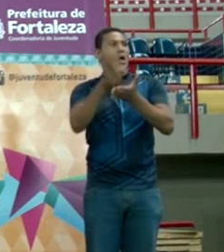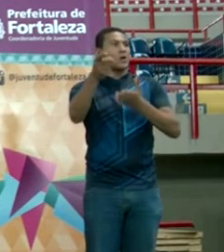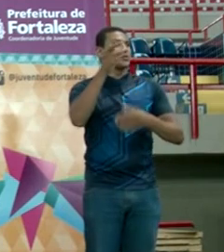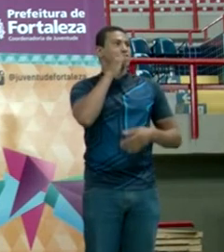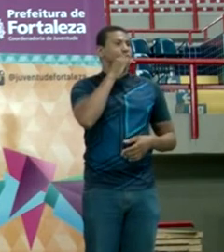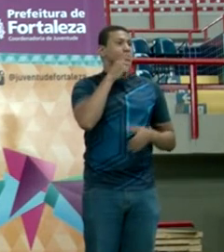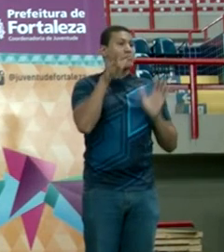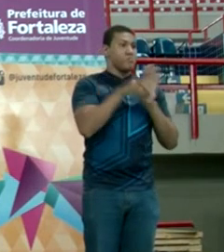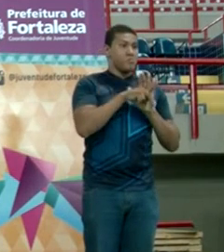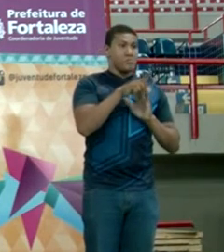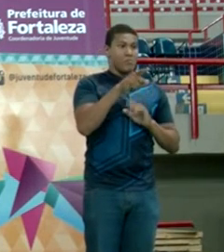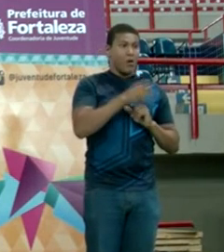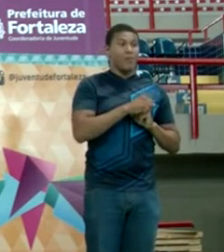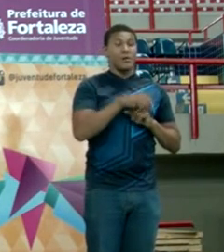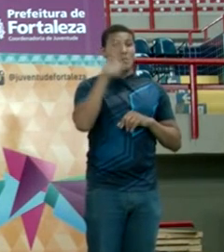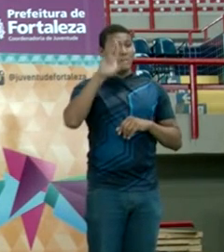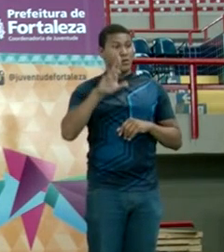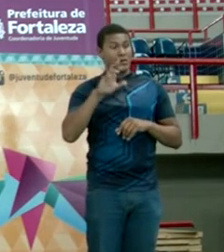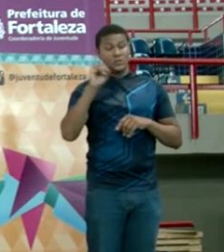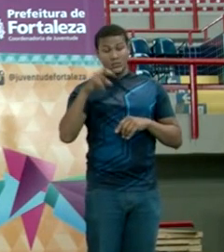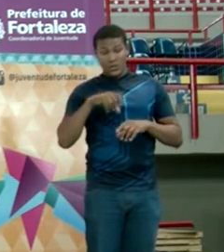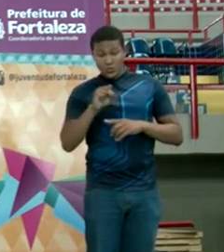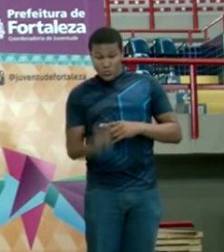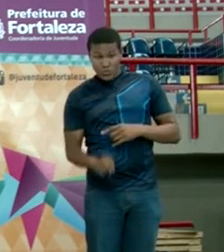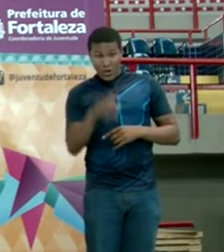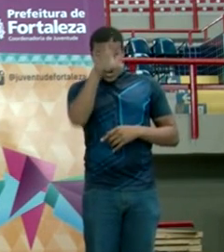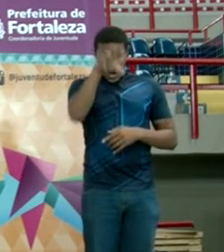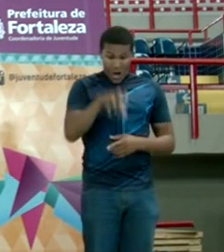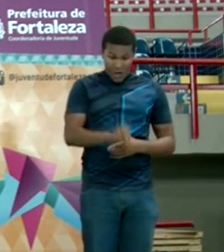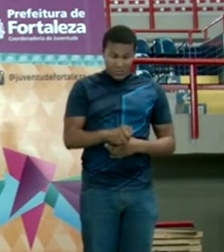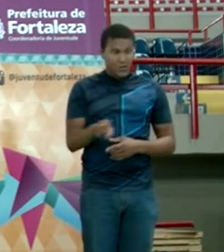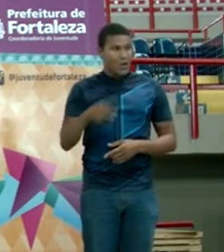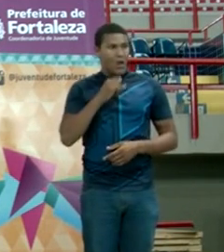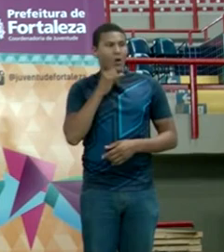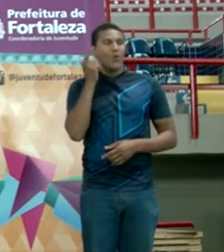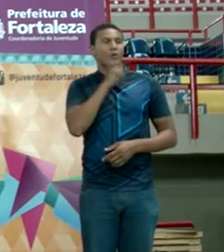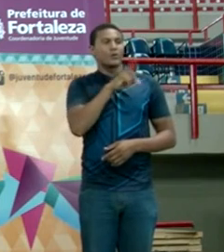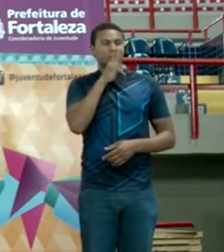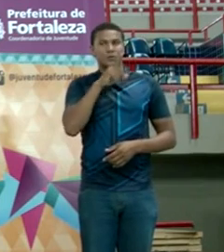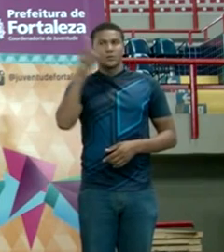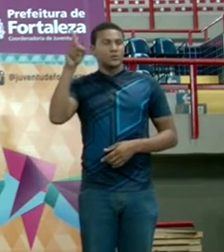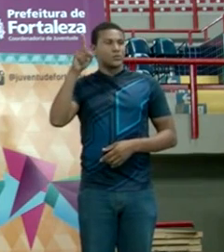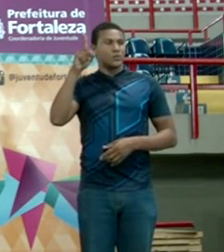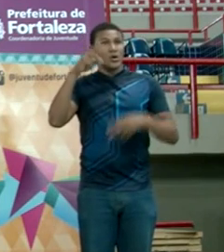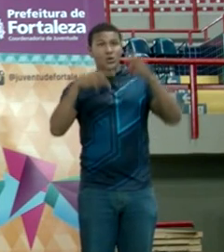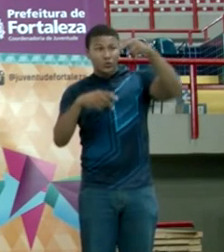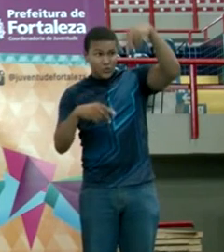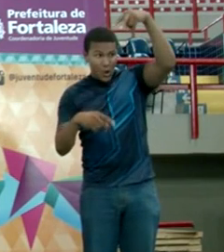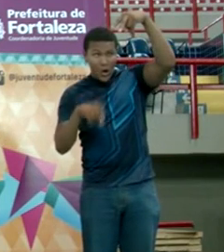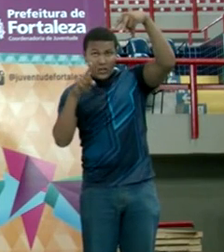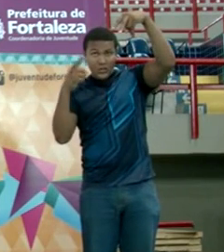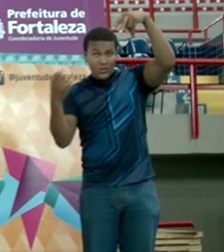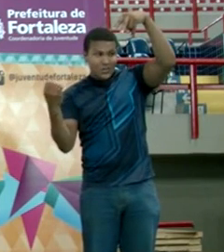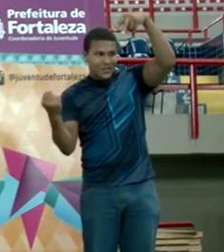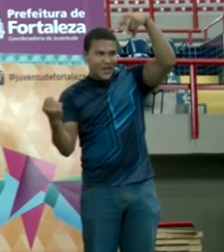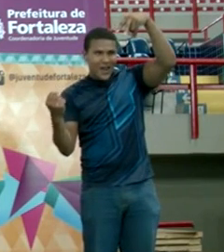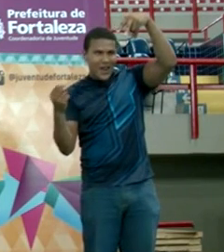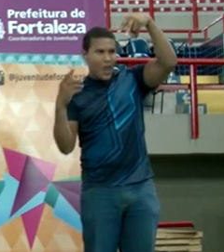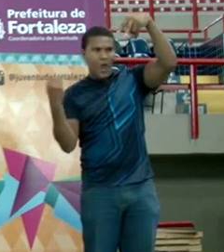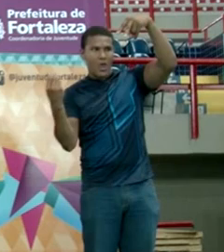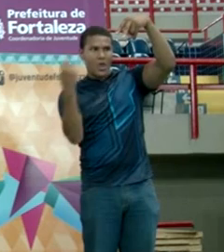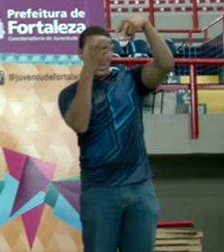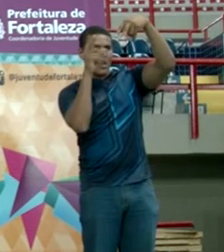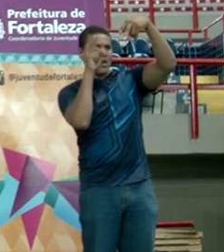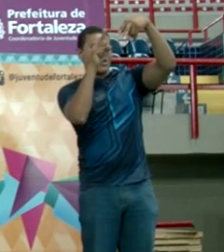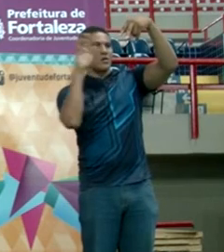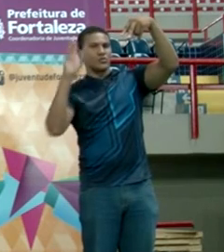região sul recebeu ajuda americana, entendeu? A região norte recebeu ajuda soviética para sair